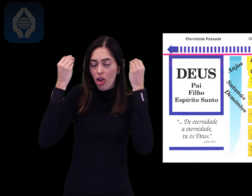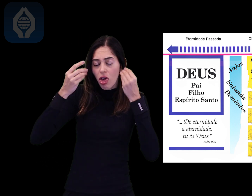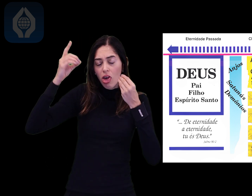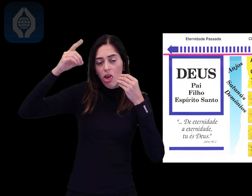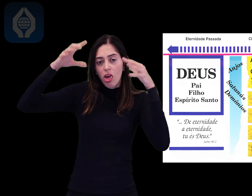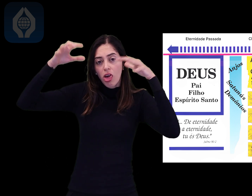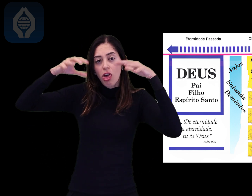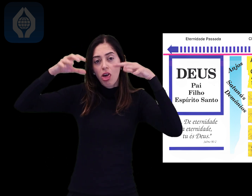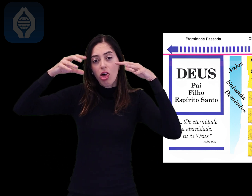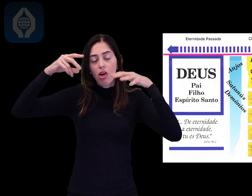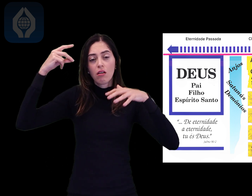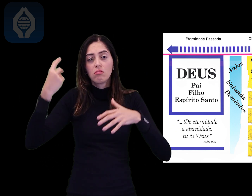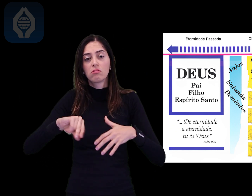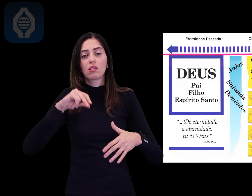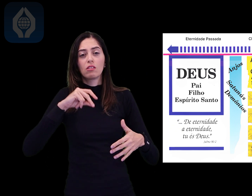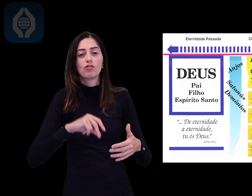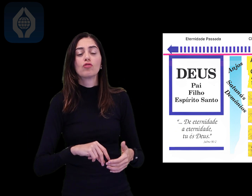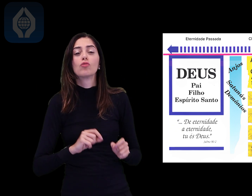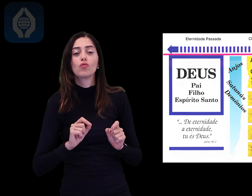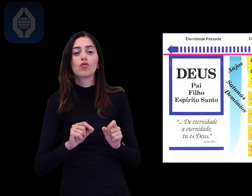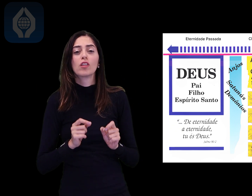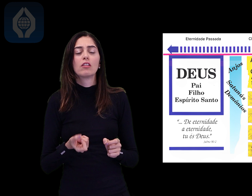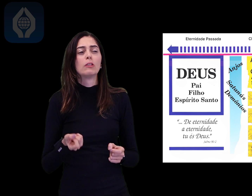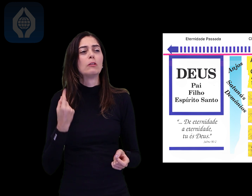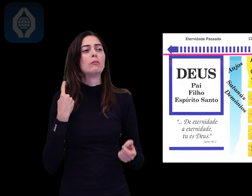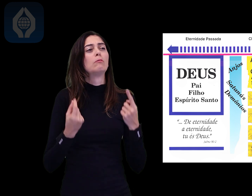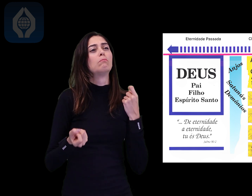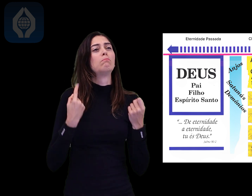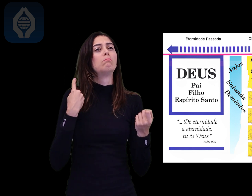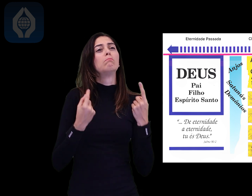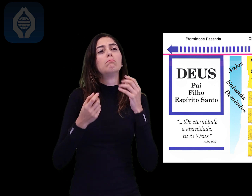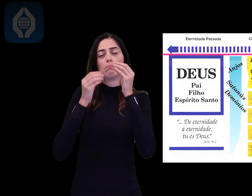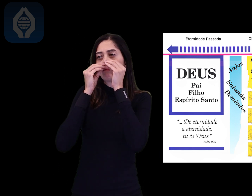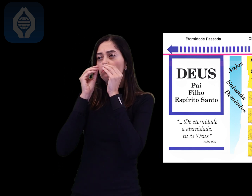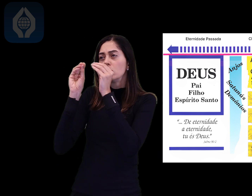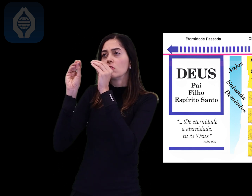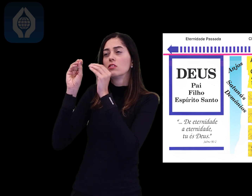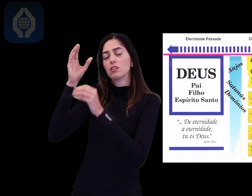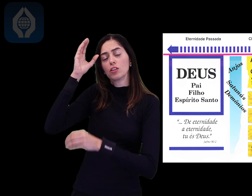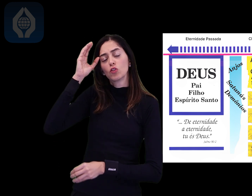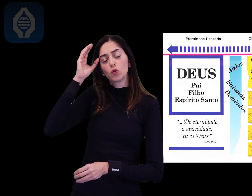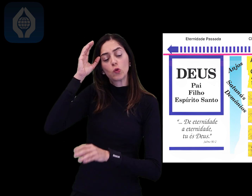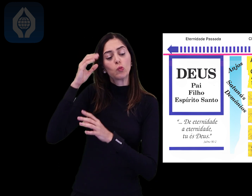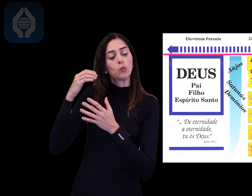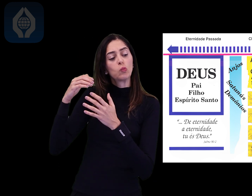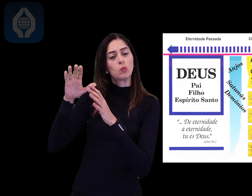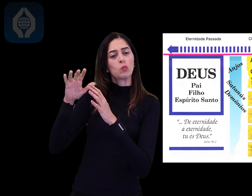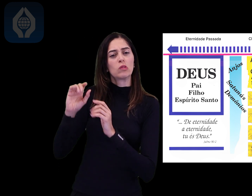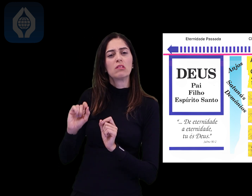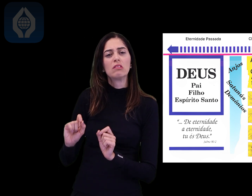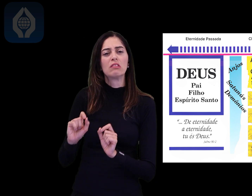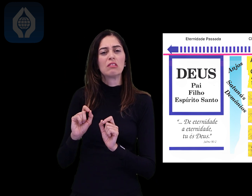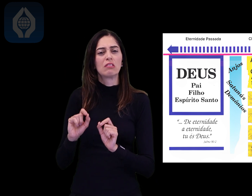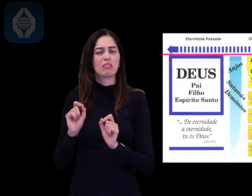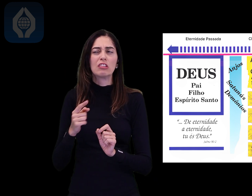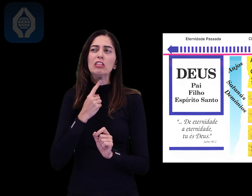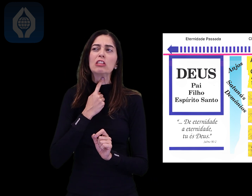do dilúvio. Eles ignoraram a Deus conscientemente. Recusaram considerar sua vontade para